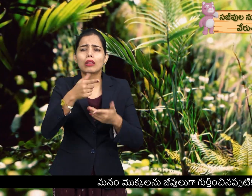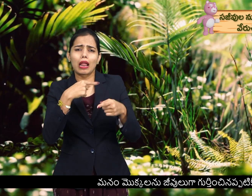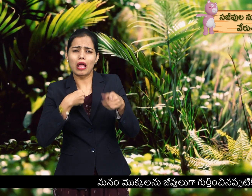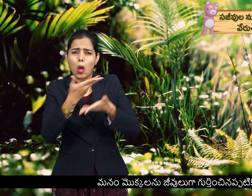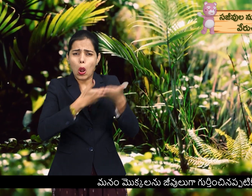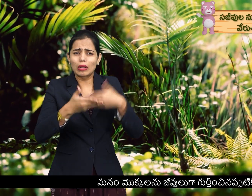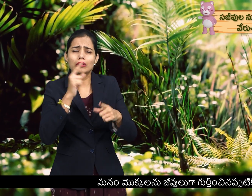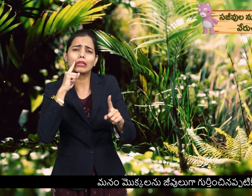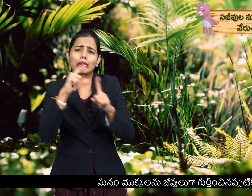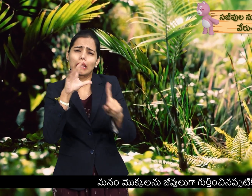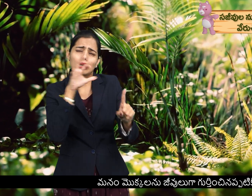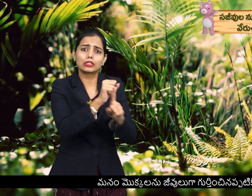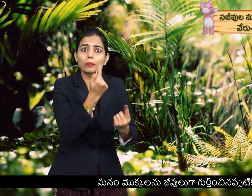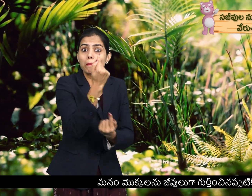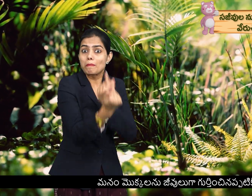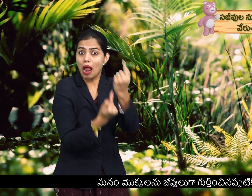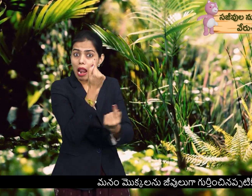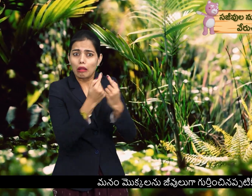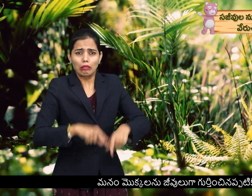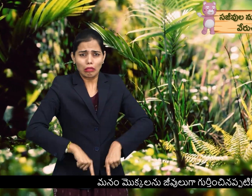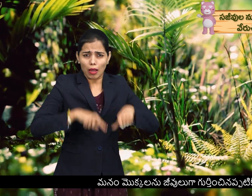మనం మొక్కలను జీవులుగా గుర్తించినప్పటికీ